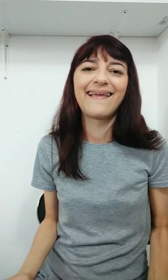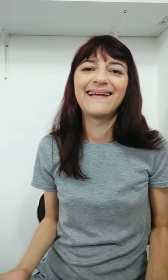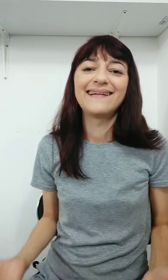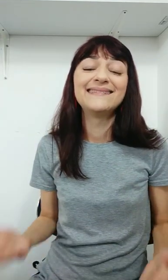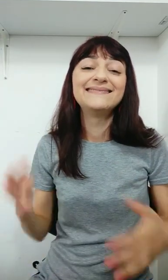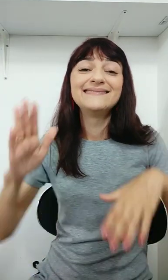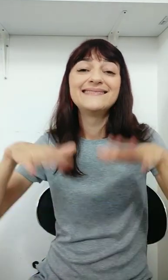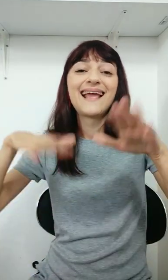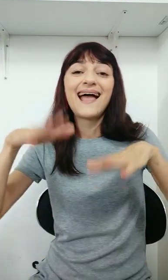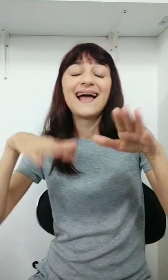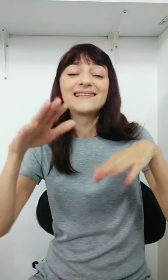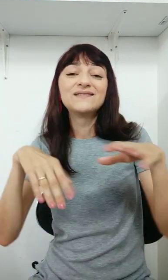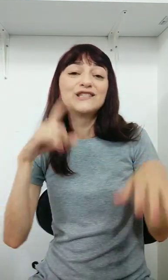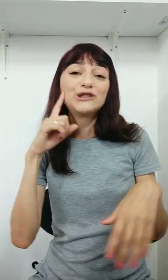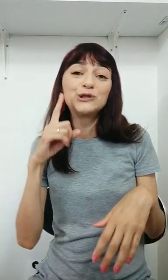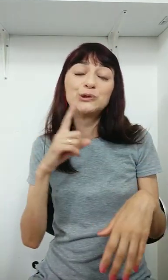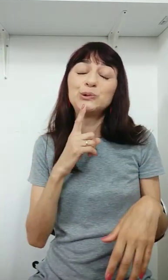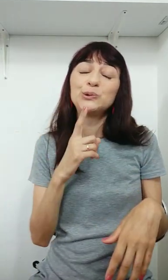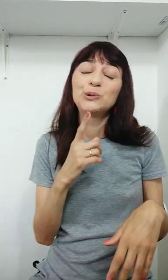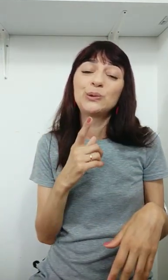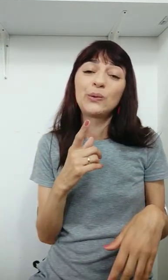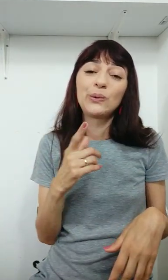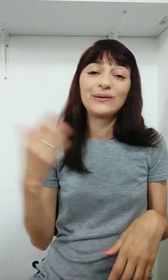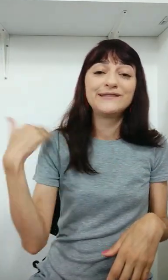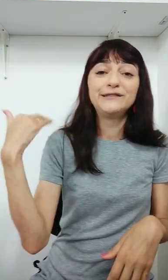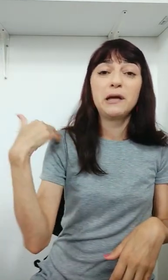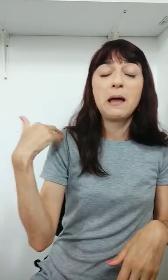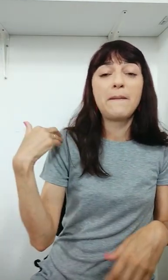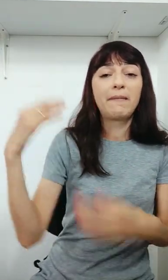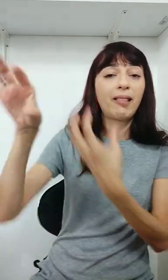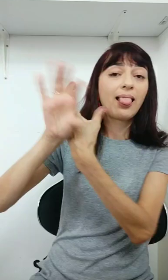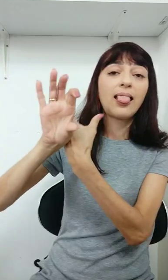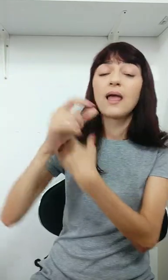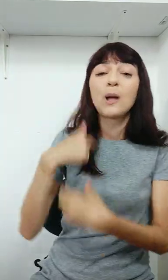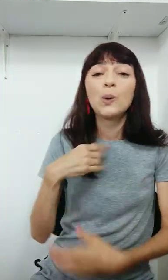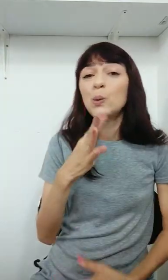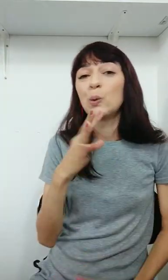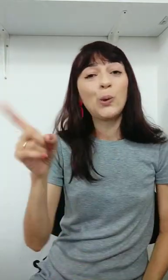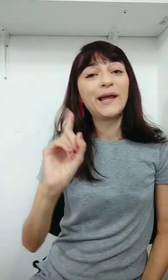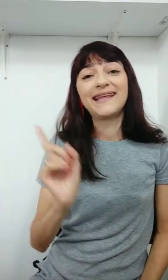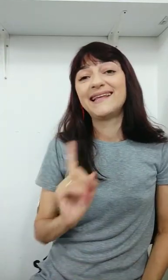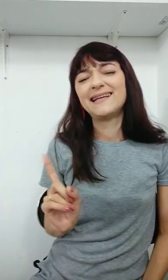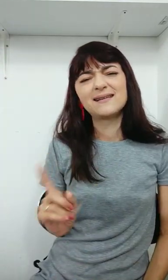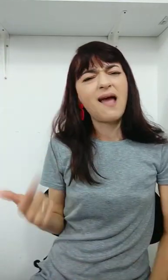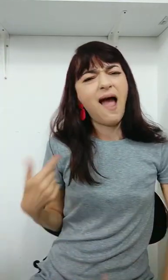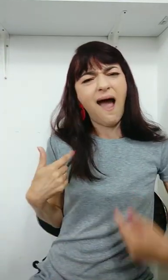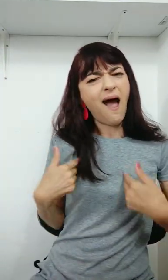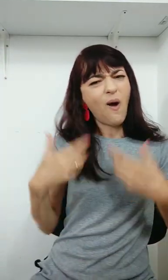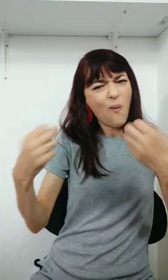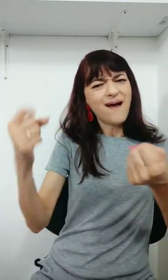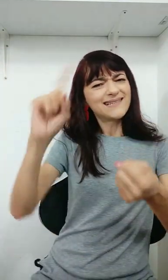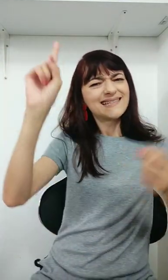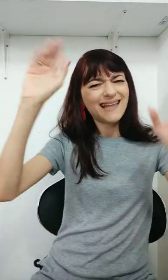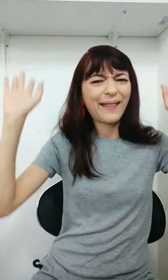fazer videochamadas com uma pessoa para conversar melhor, porque nós utilizamos a língua de sinais, né? É claro que eu não